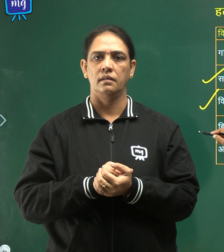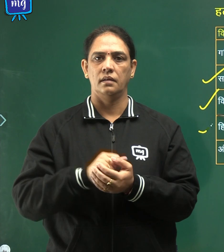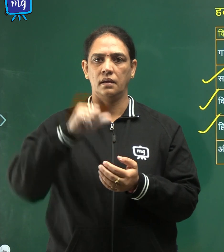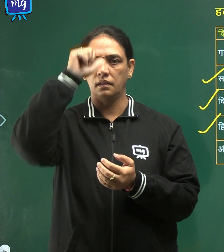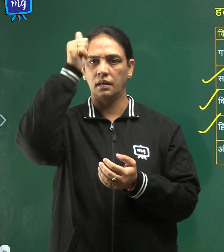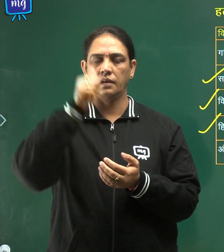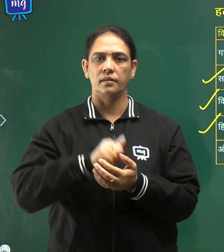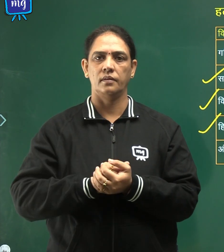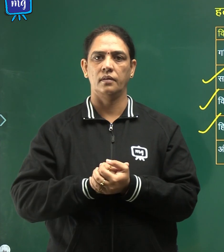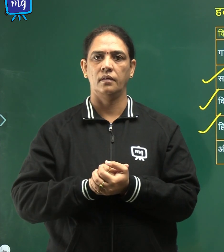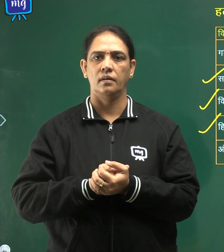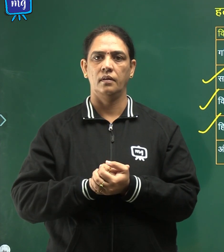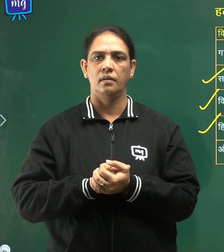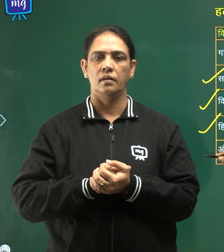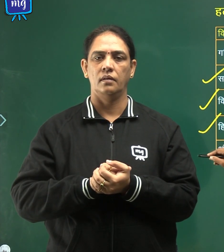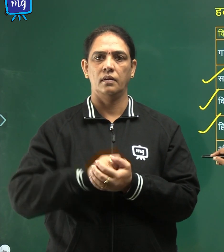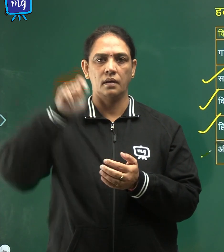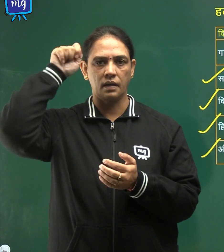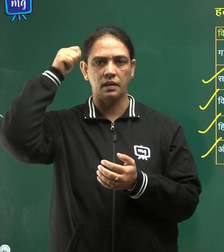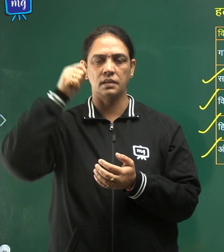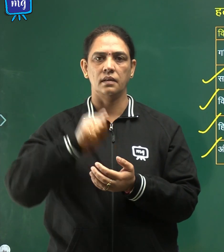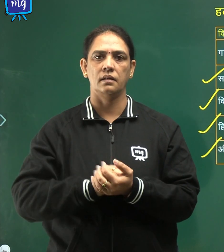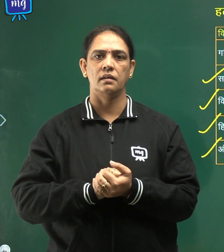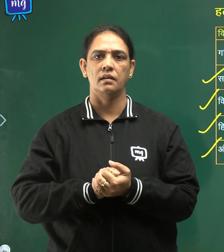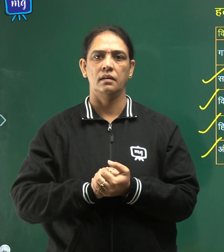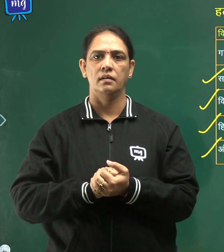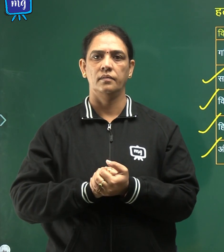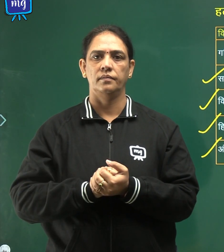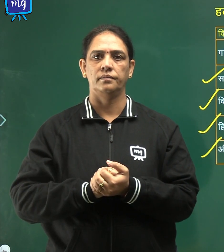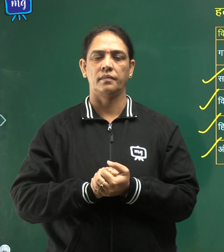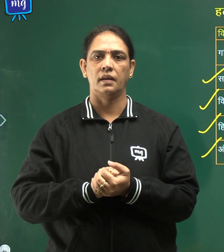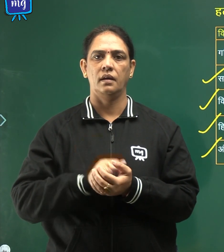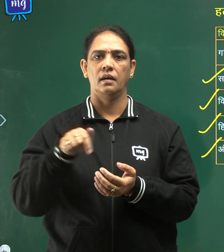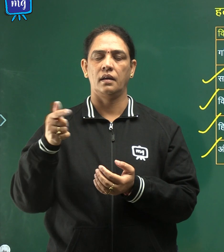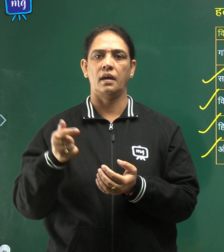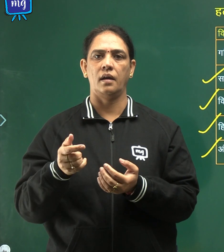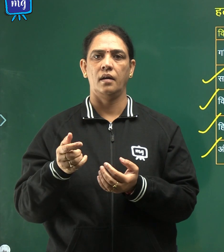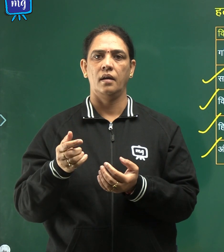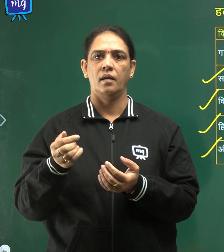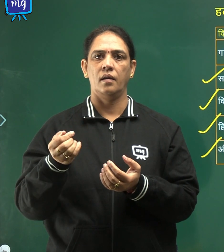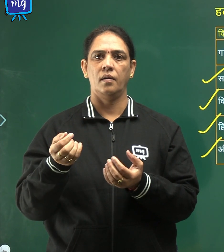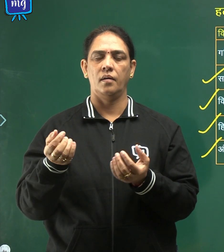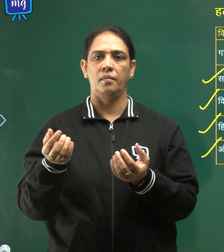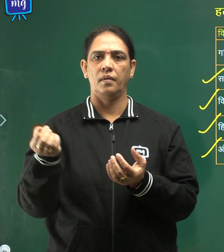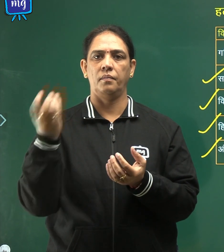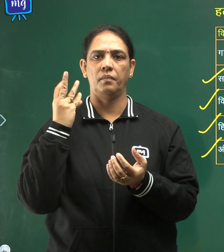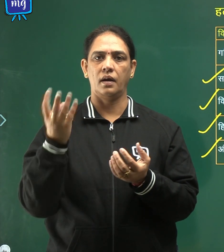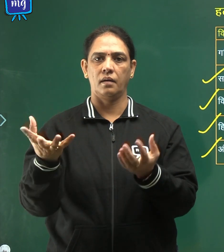हिंदी, अंग्रेजी के प्राप्तांक